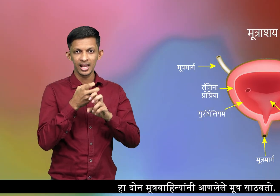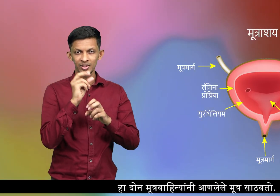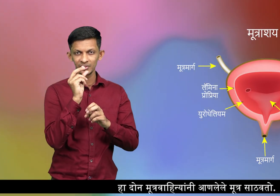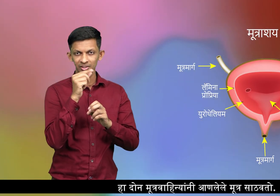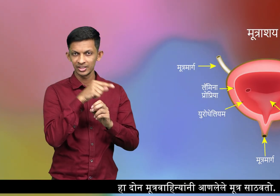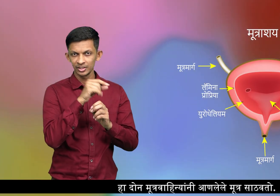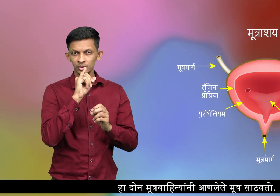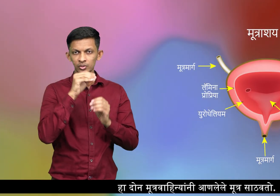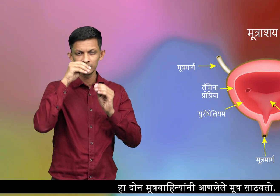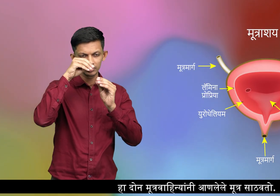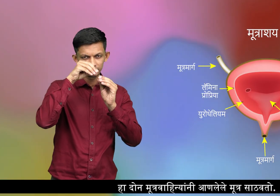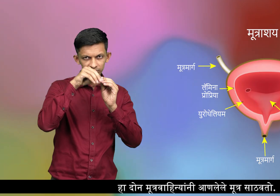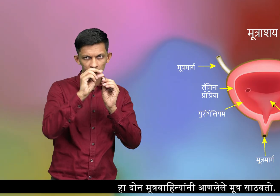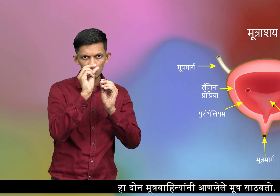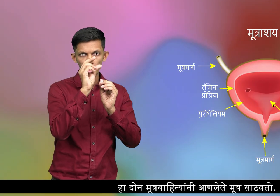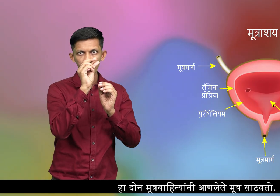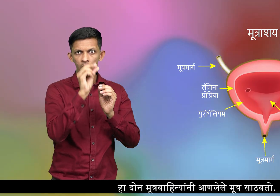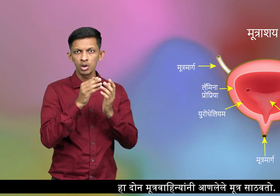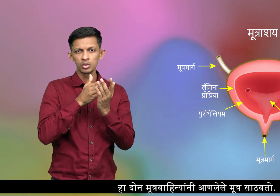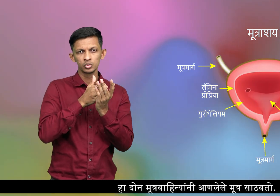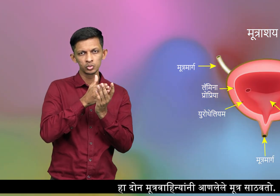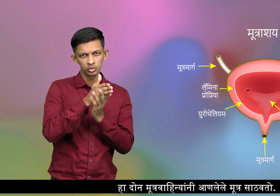हा 2 मूत्रवाहिन्यांनी आणलेले मूत्र साठवतो.